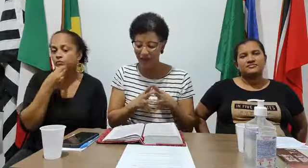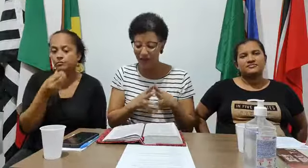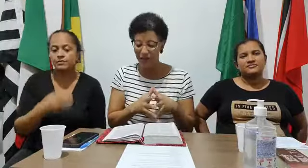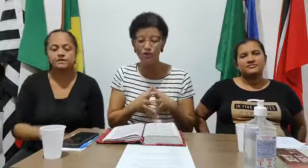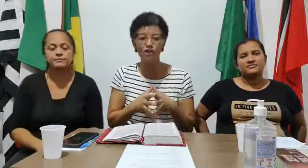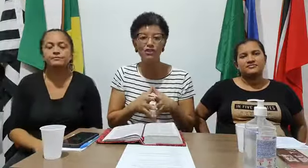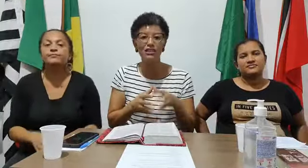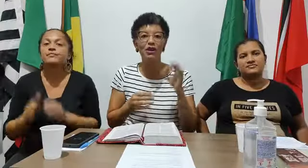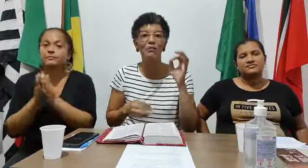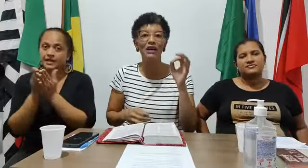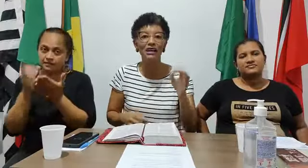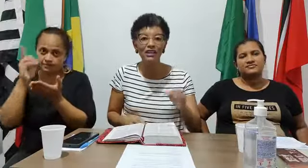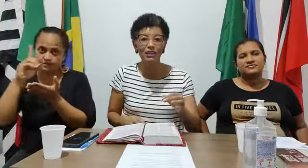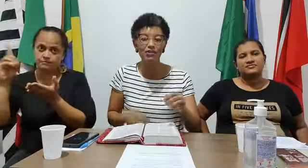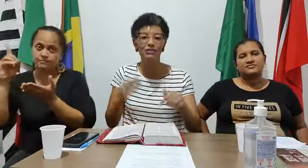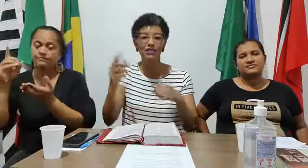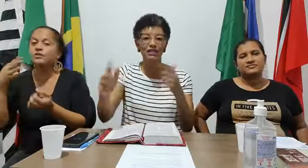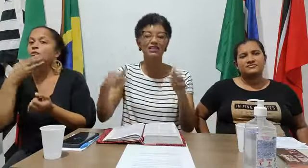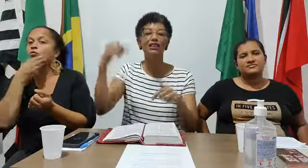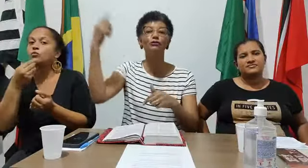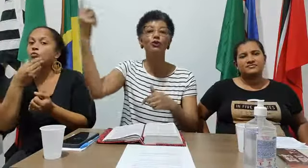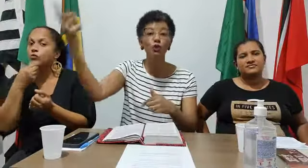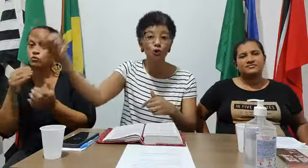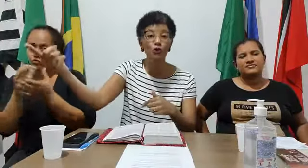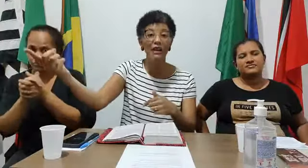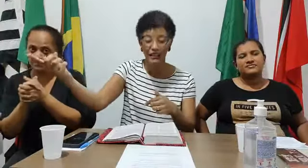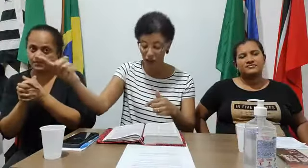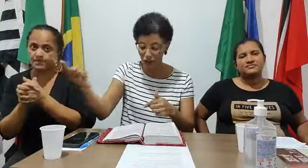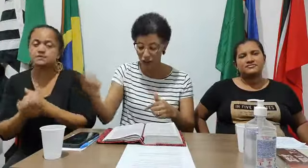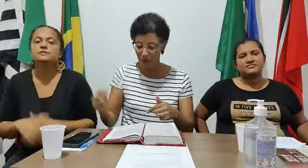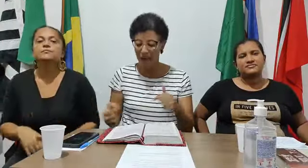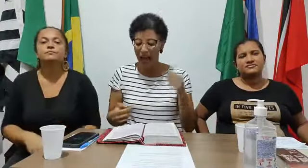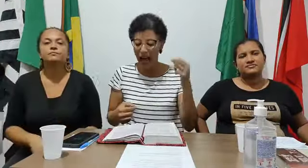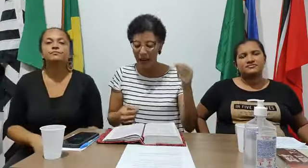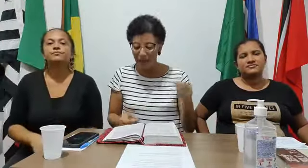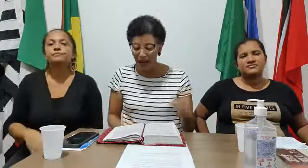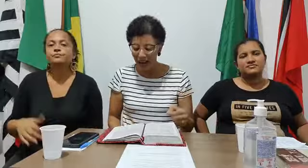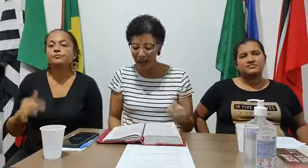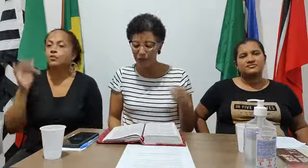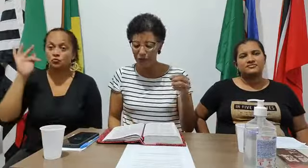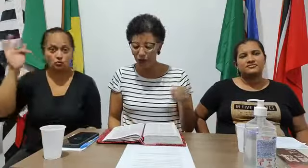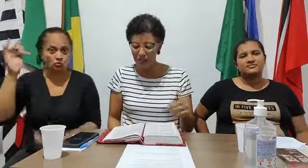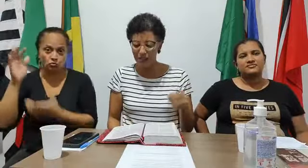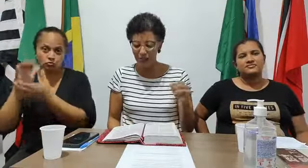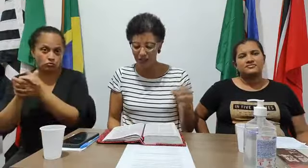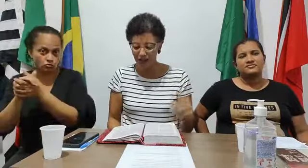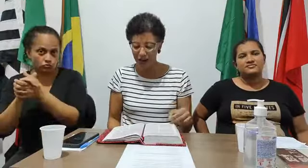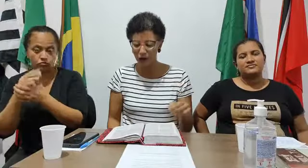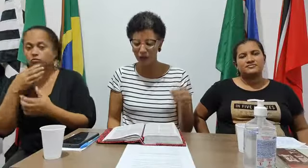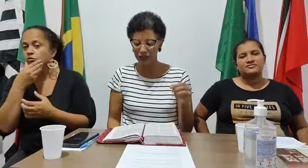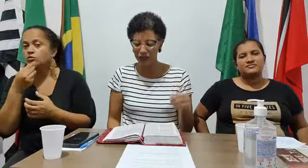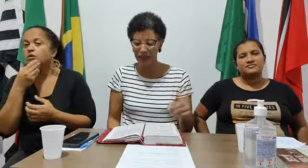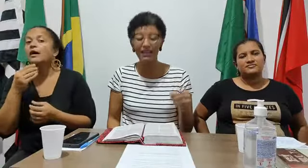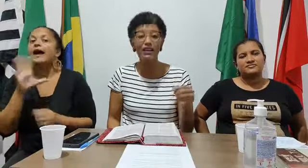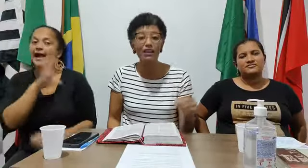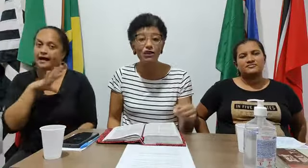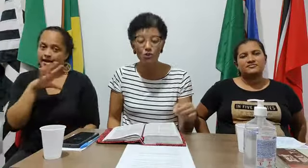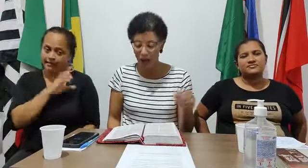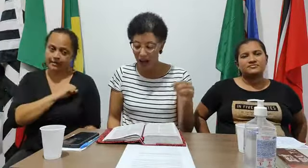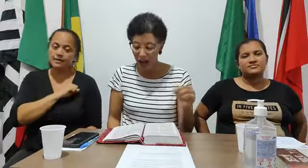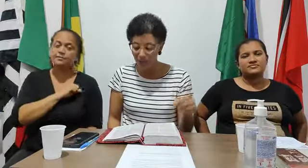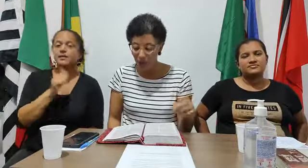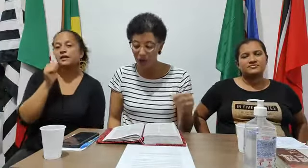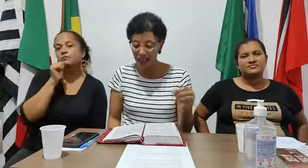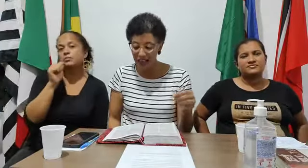homens, a palavra do Senhor diz assim, ó, maridos, e vocês que serão futuros maridos, amai vossa mulher como também